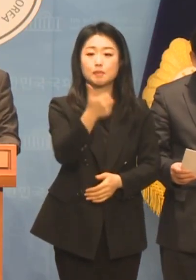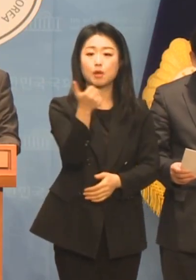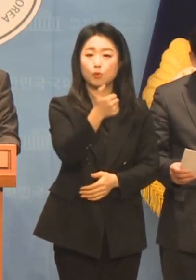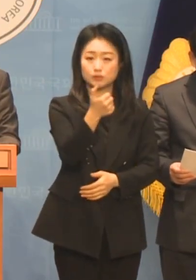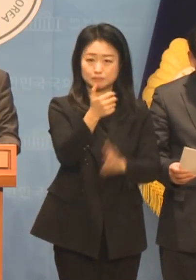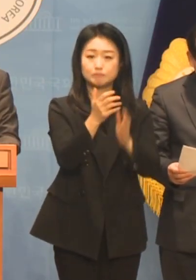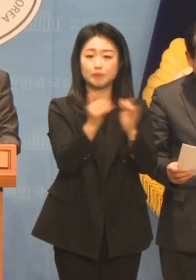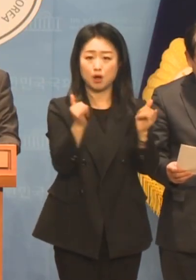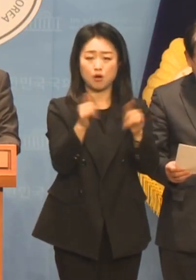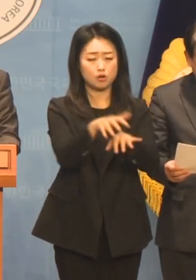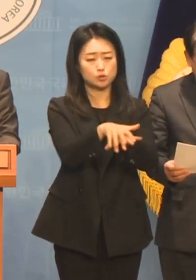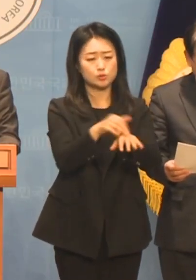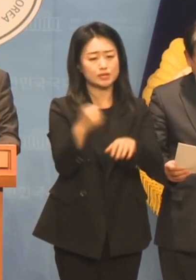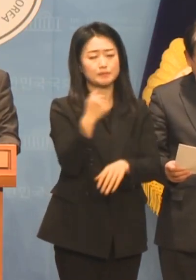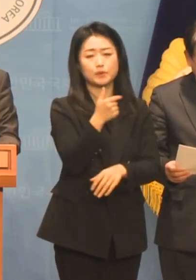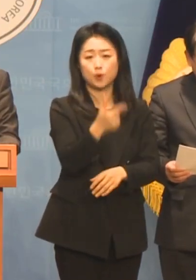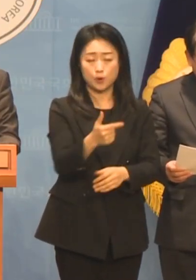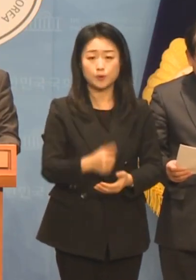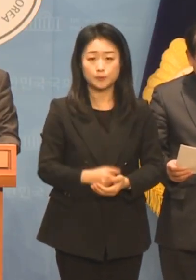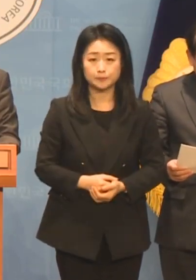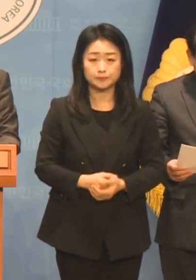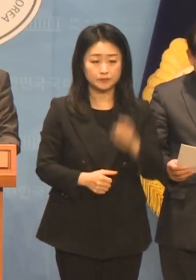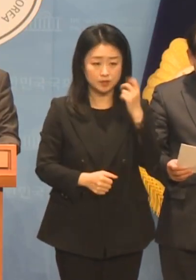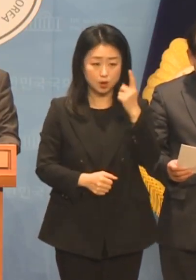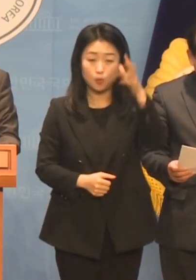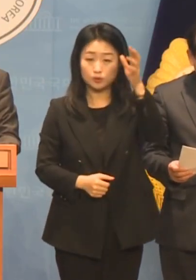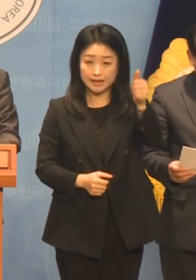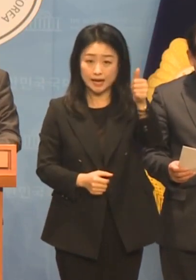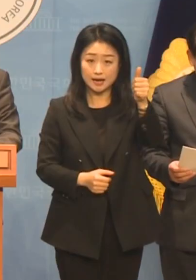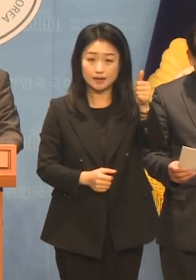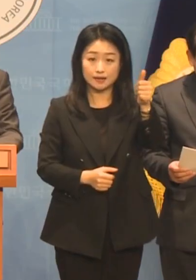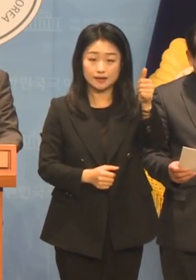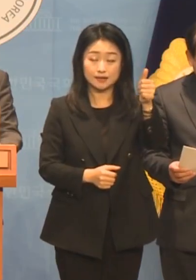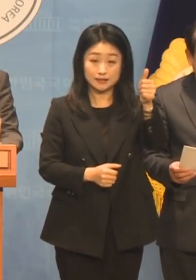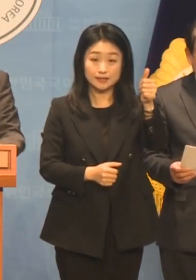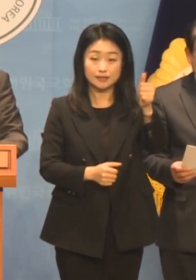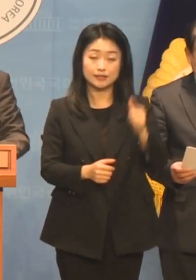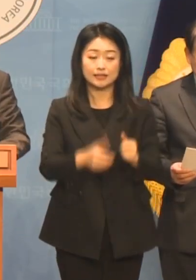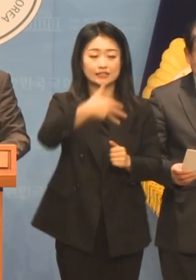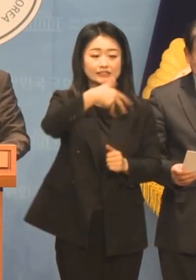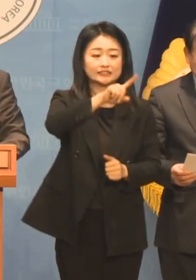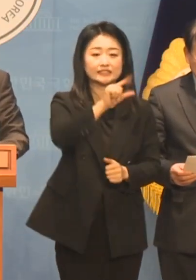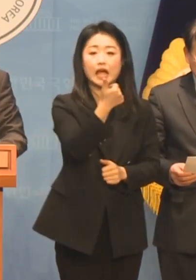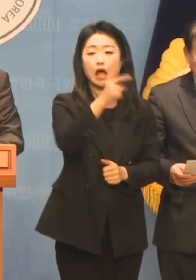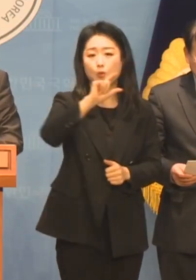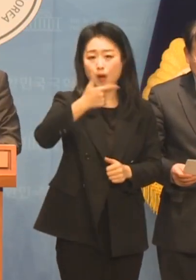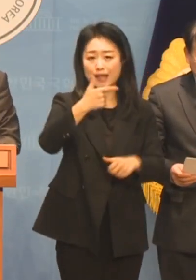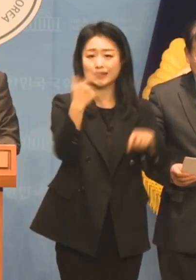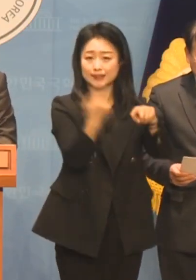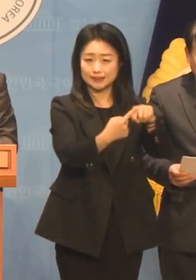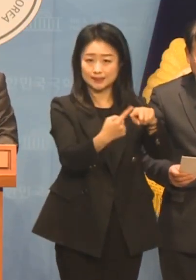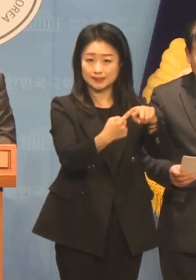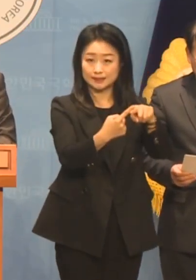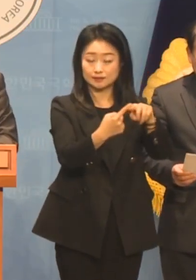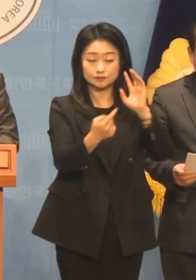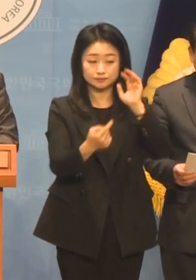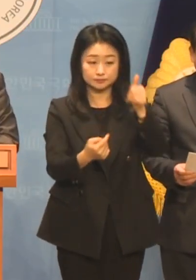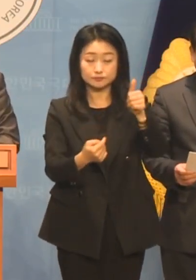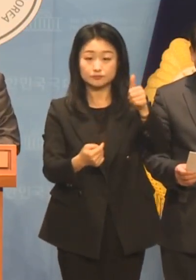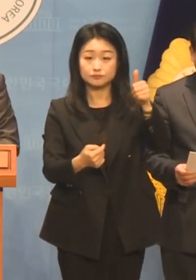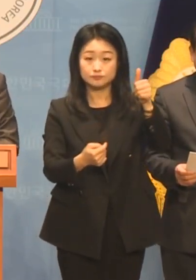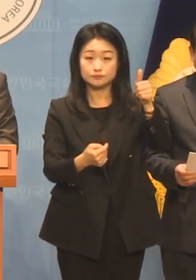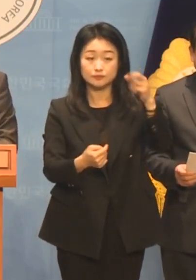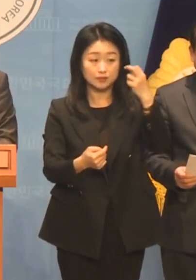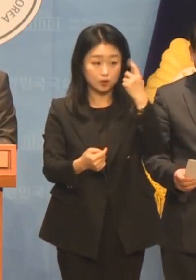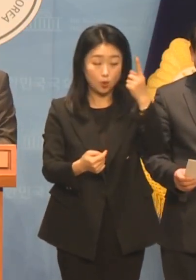750명에 달하는 거대한 조직입니다. 경호처장은 차관급으로 임명되고 있습니다. 대통령 경호처는